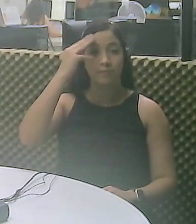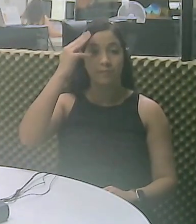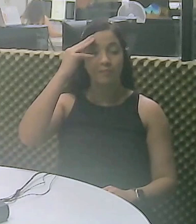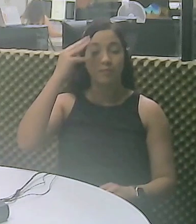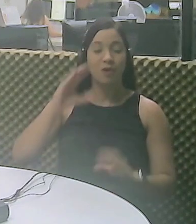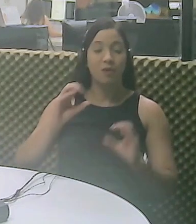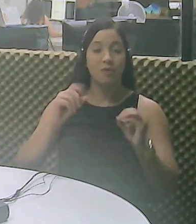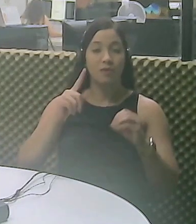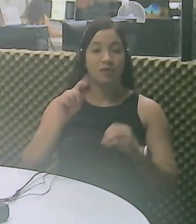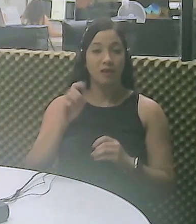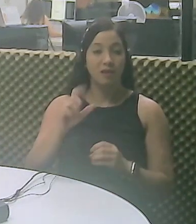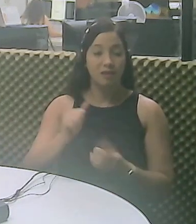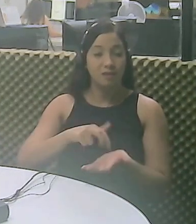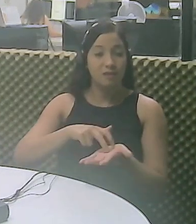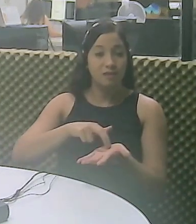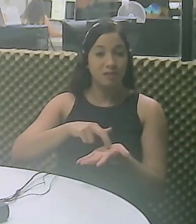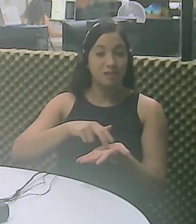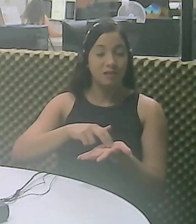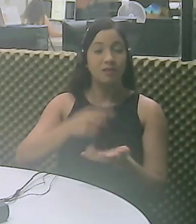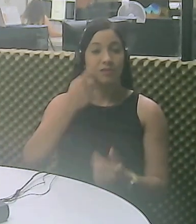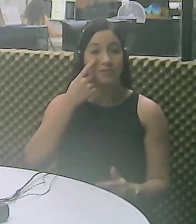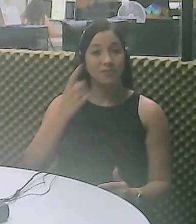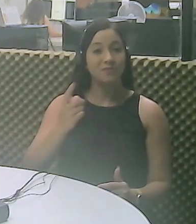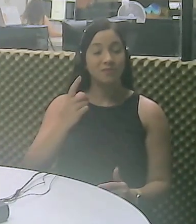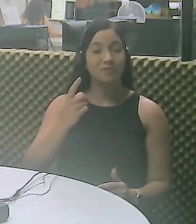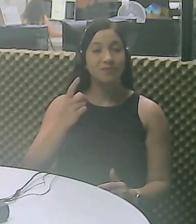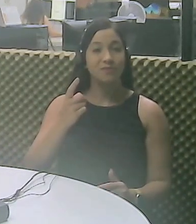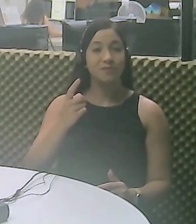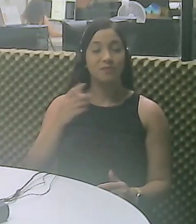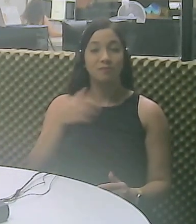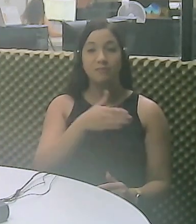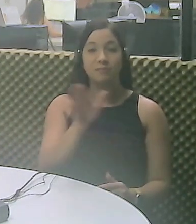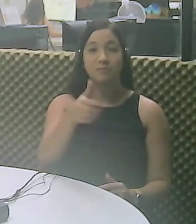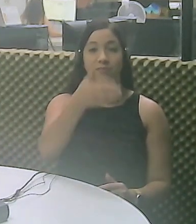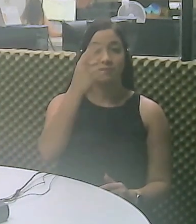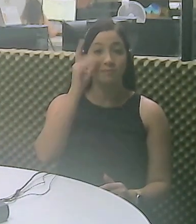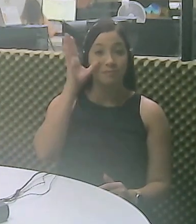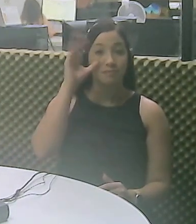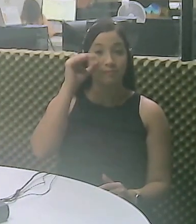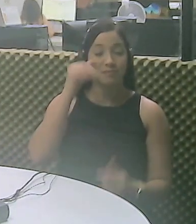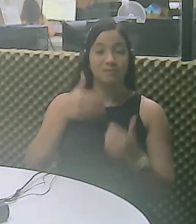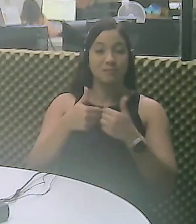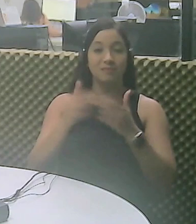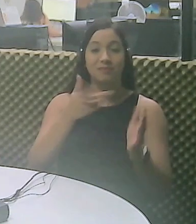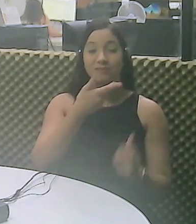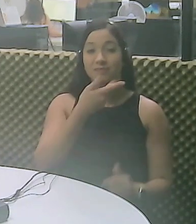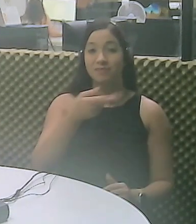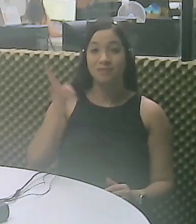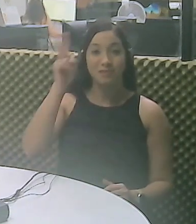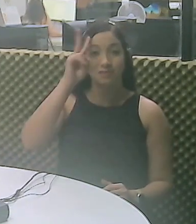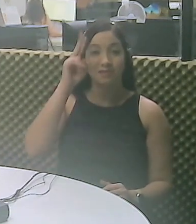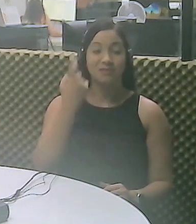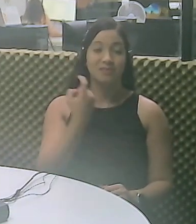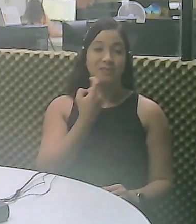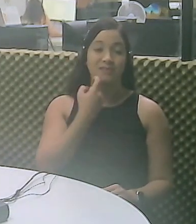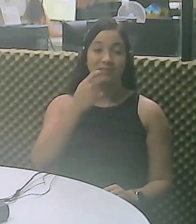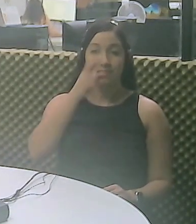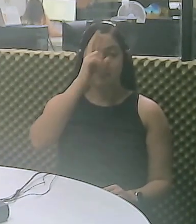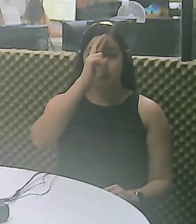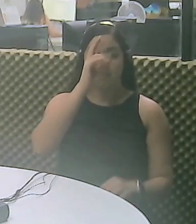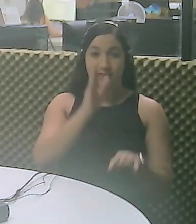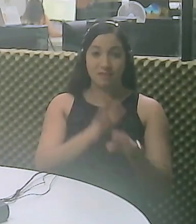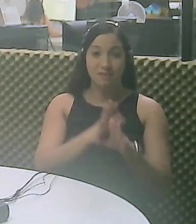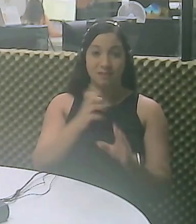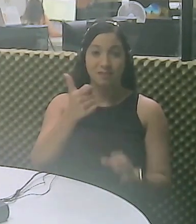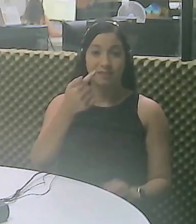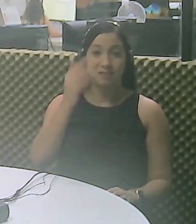Congada é o nome do trabalho que pode ser conferido na Galeria de Concreto. O local está aberto para visitação de segunda a sexta-feira, do meio-dia às